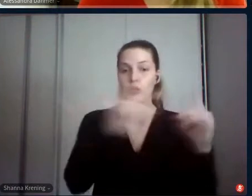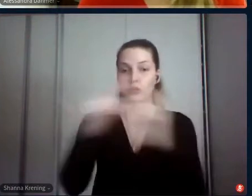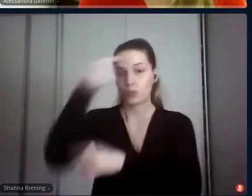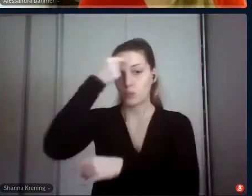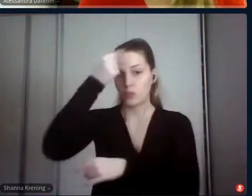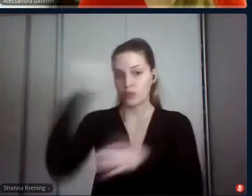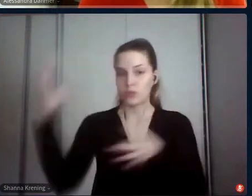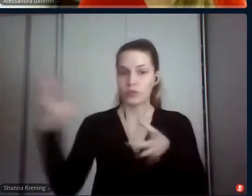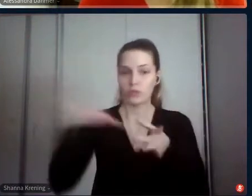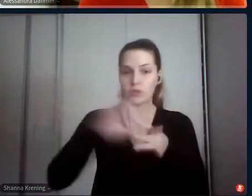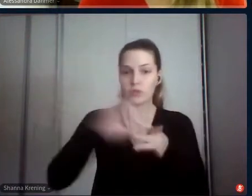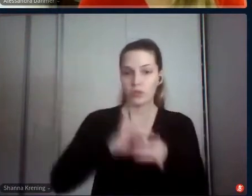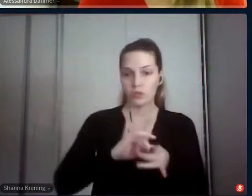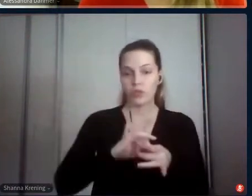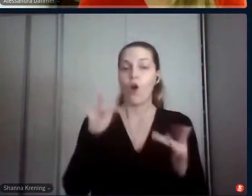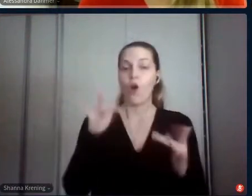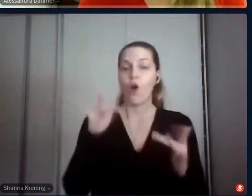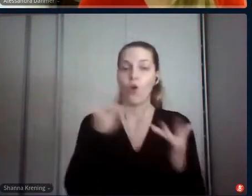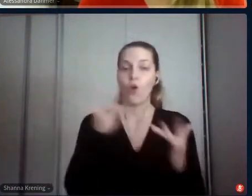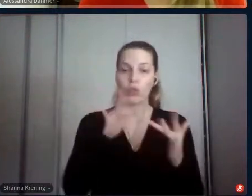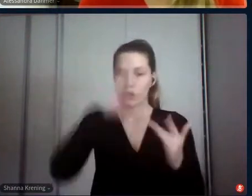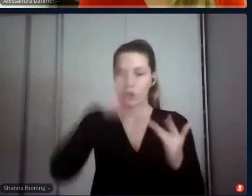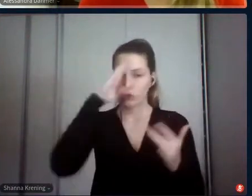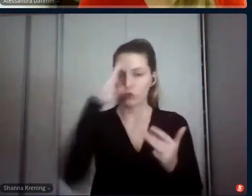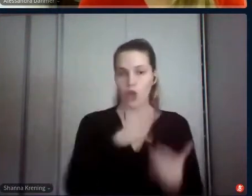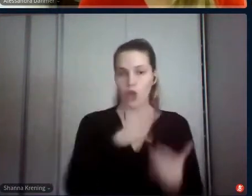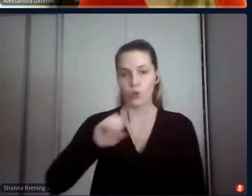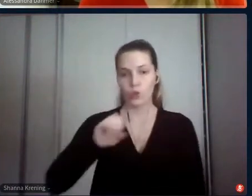contato com as operadoras para fazer